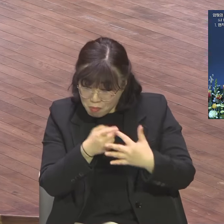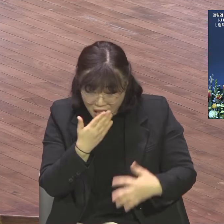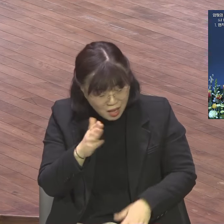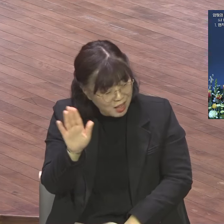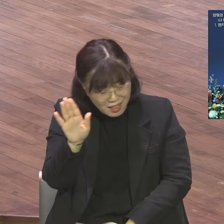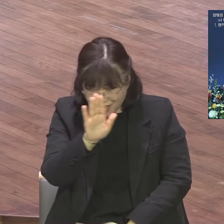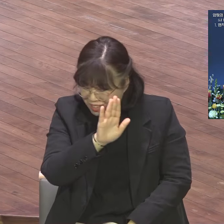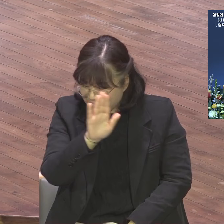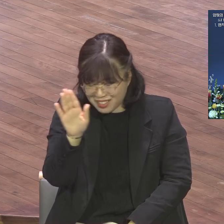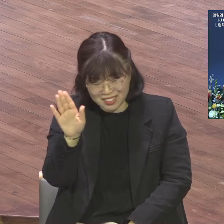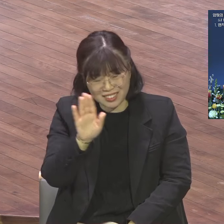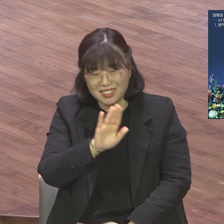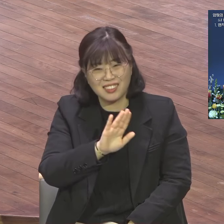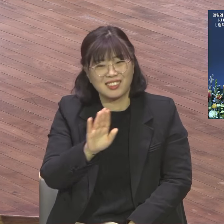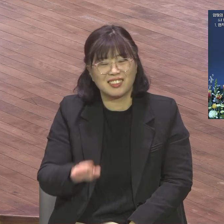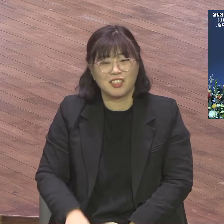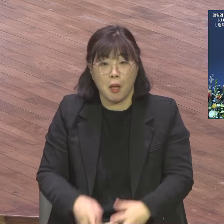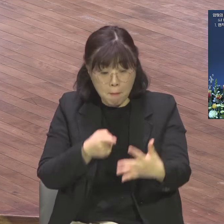어떻게 할 수 있습니까?